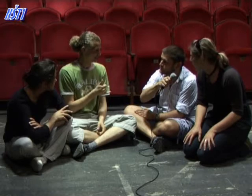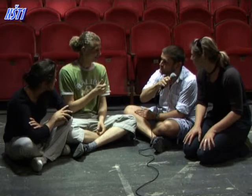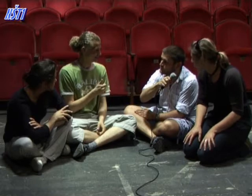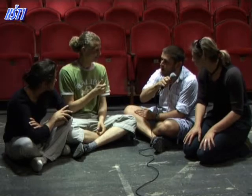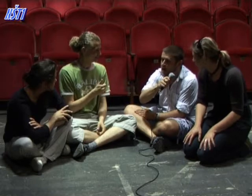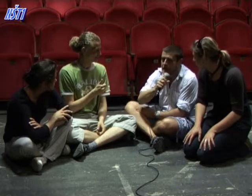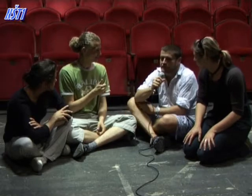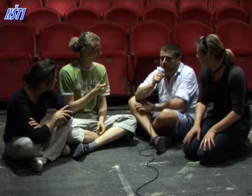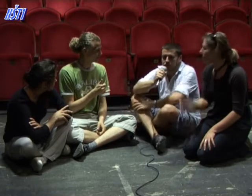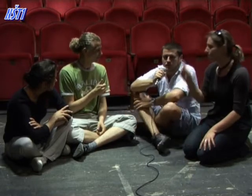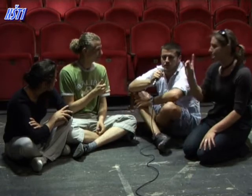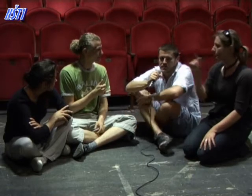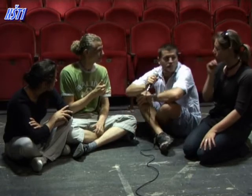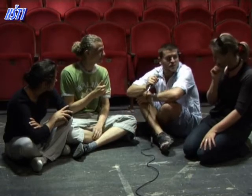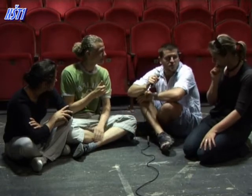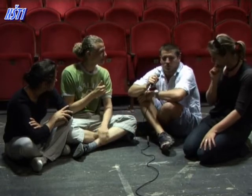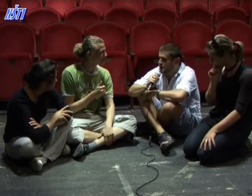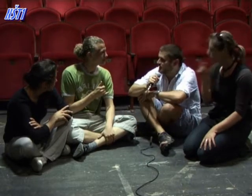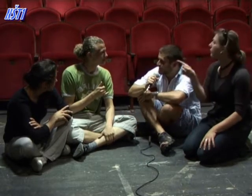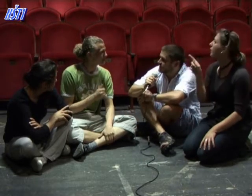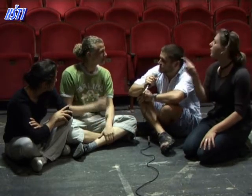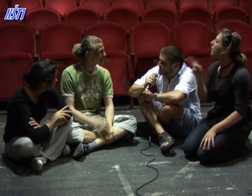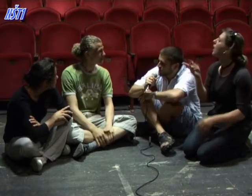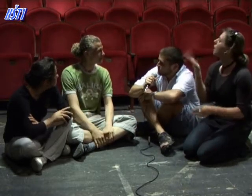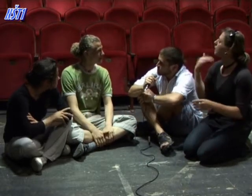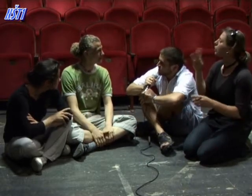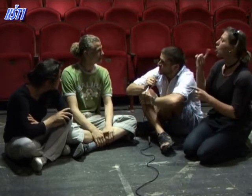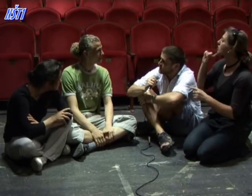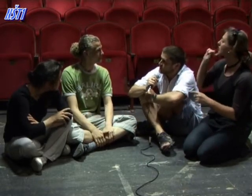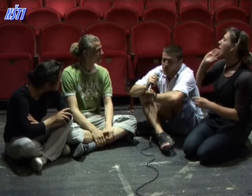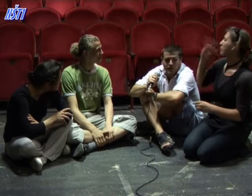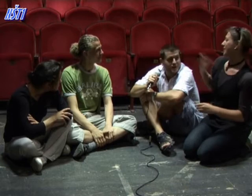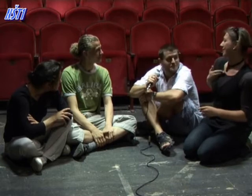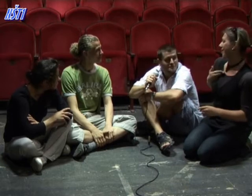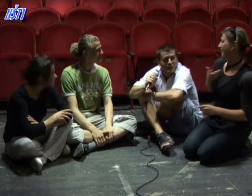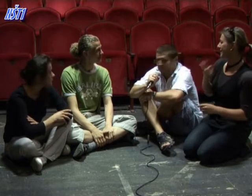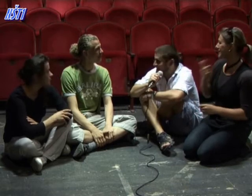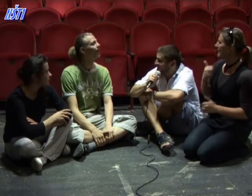pro tu hru? Tak ono se nám v podstatě nabídlo stínové tlumočení, protože